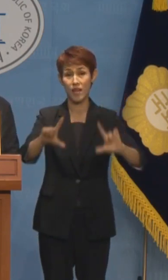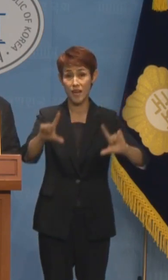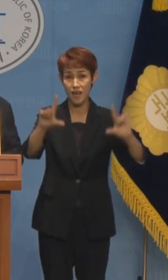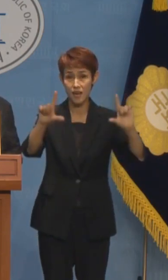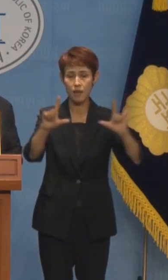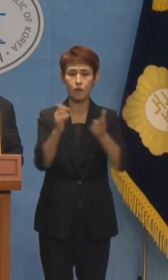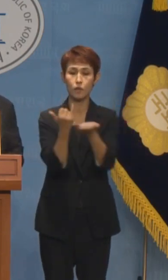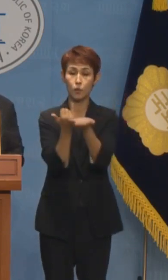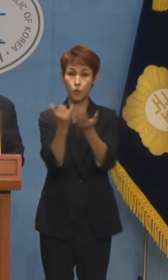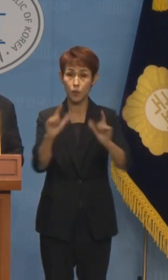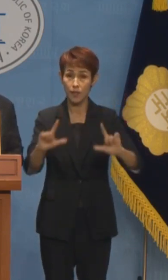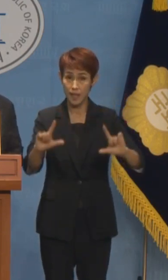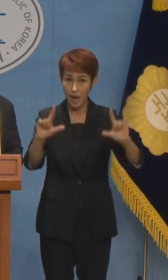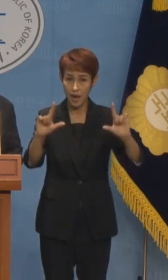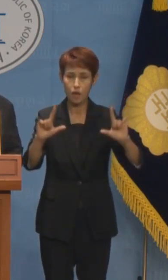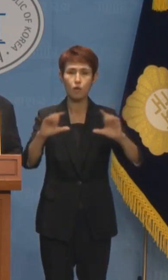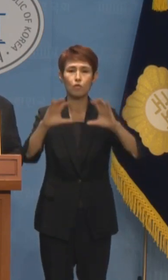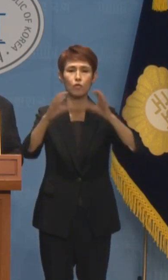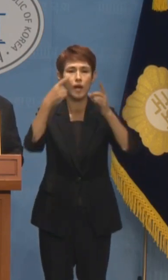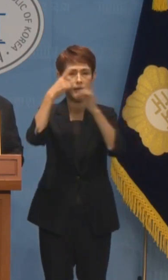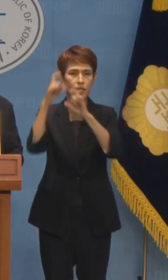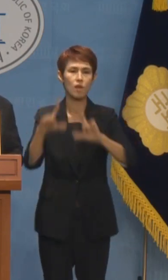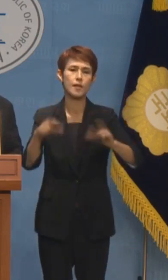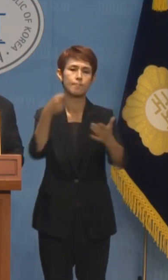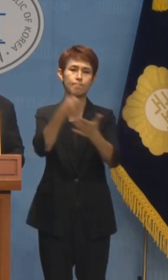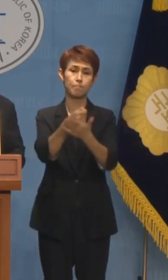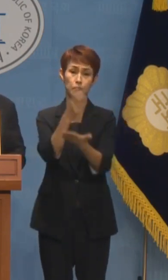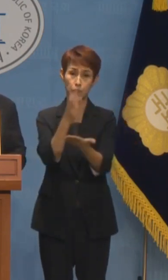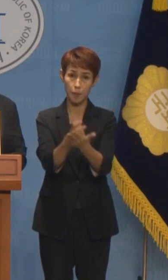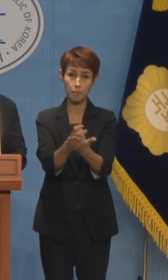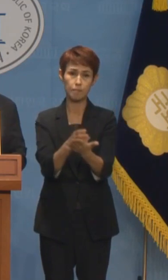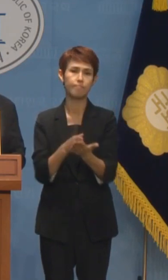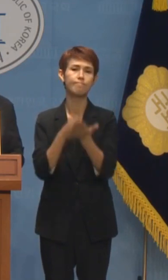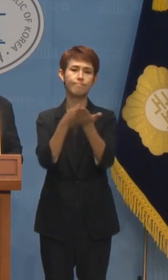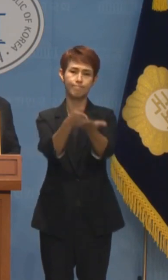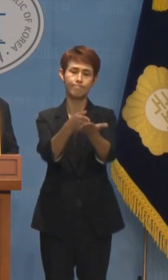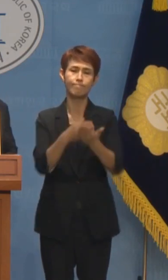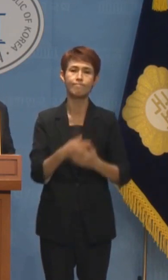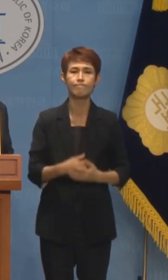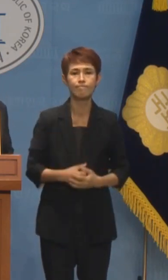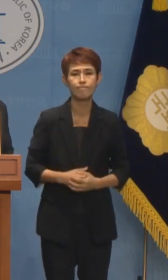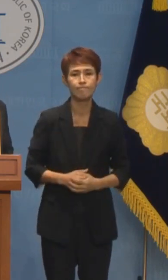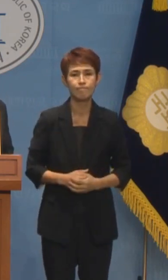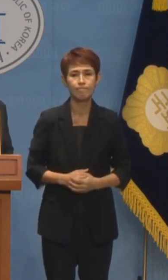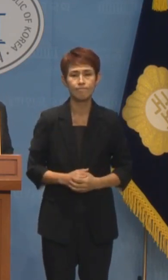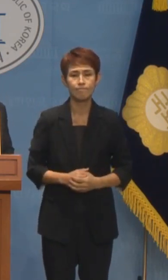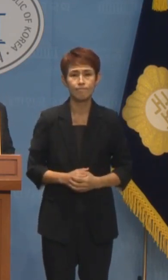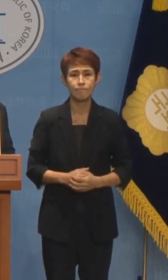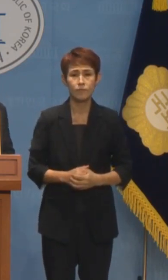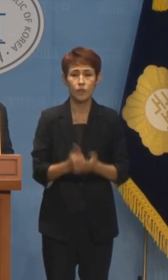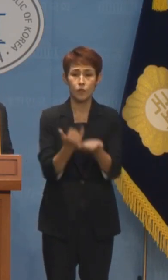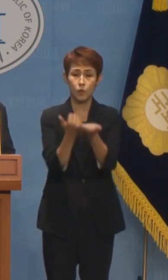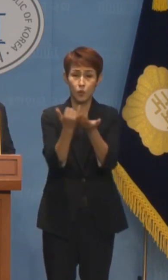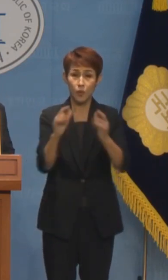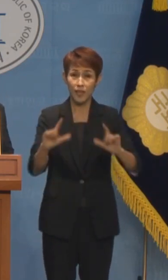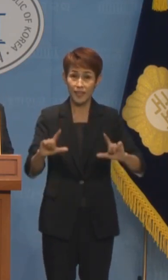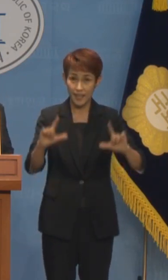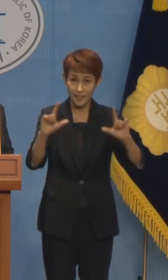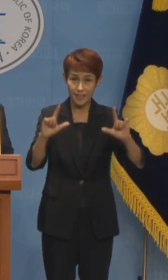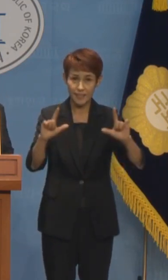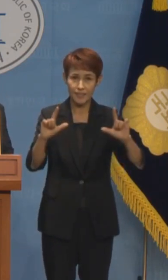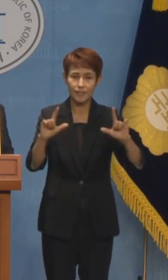독도의 날을 국가 개념일 지정하는 법률을 발의하기로 했습니다 독도의 날은 대한제국